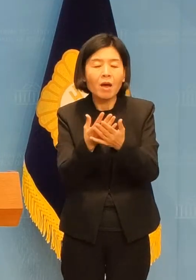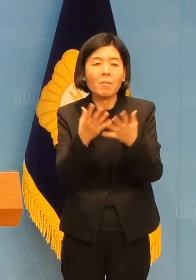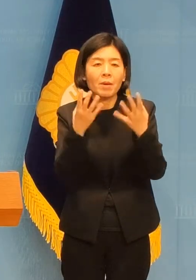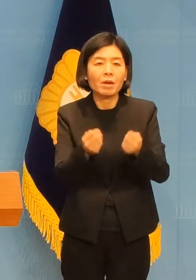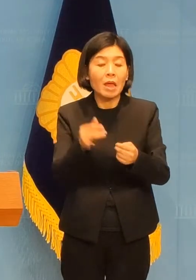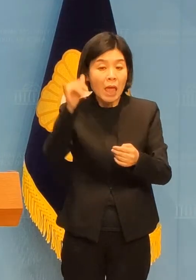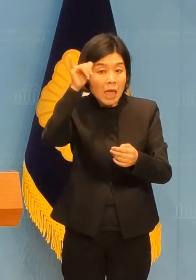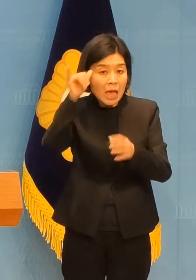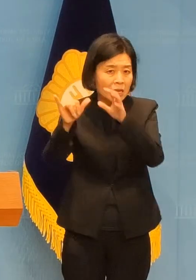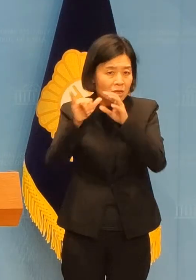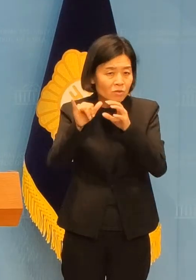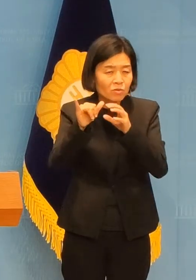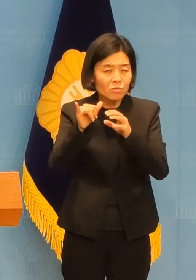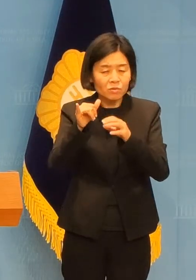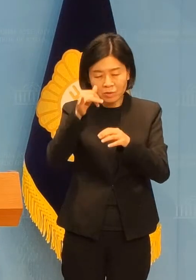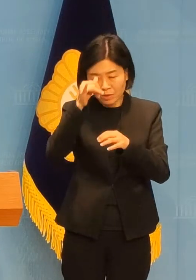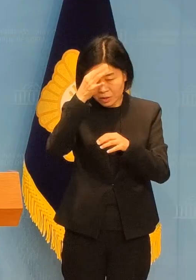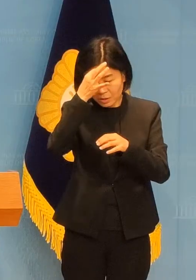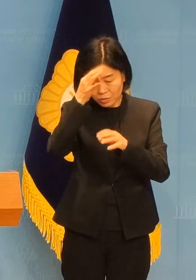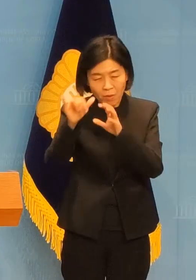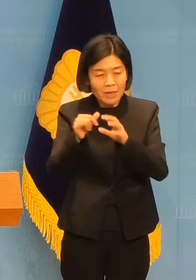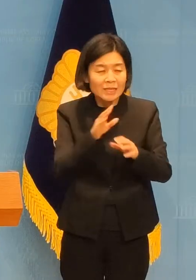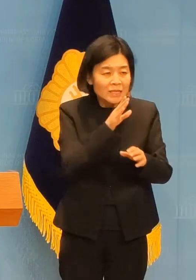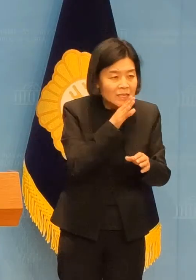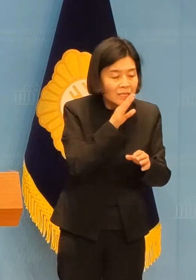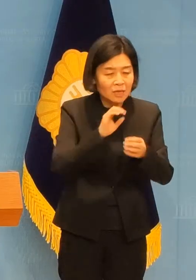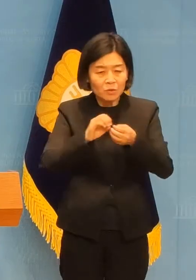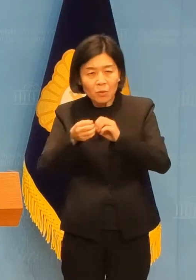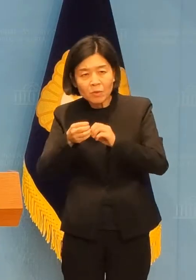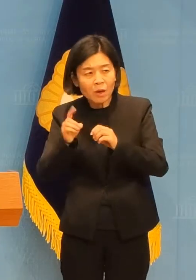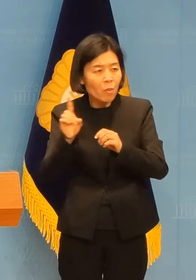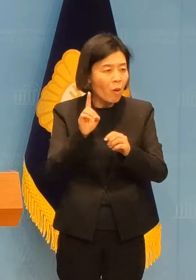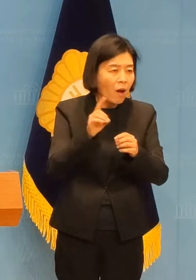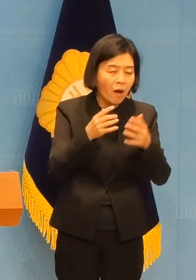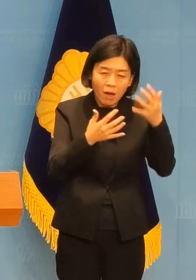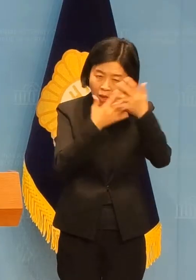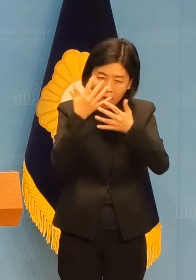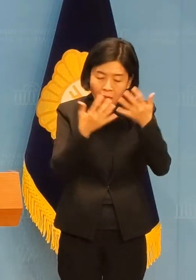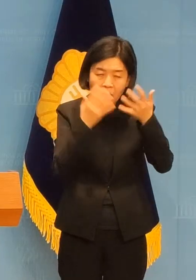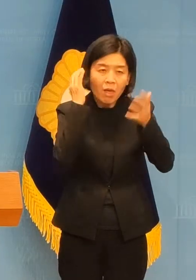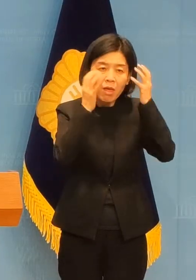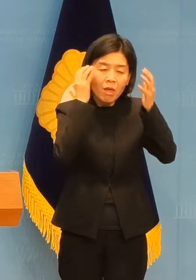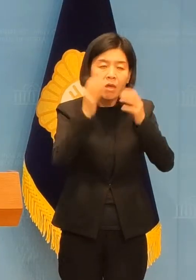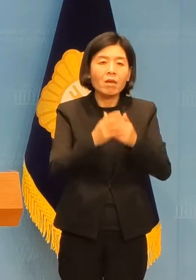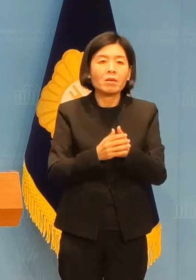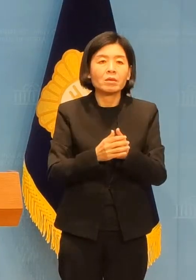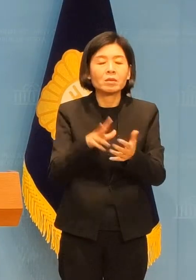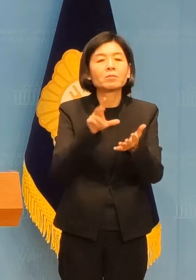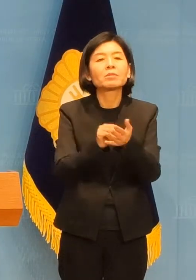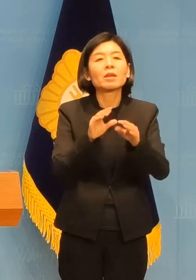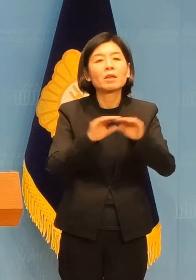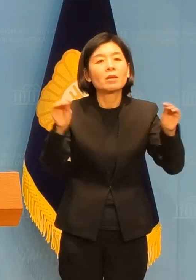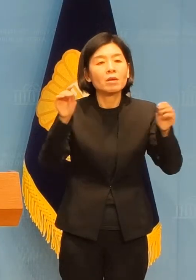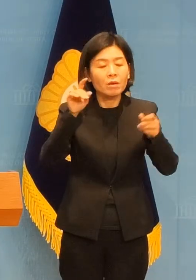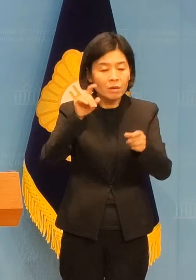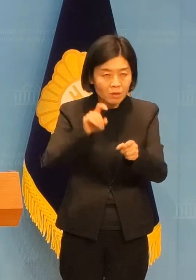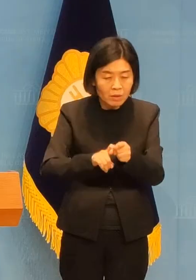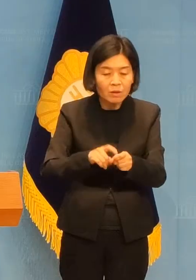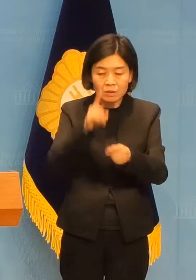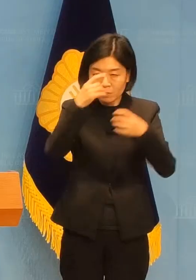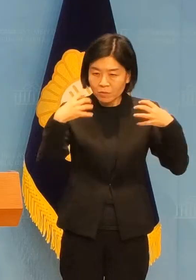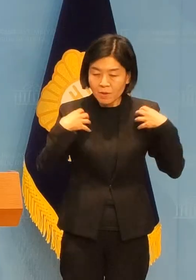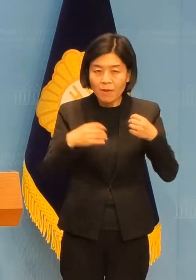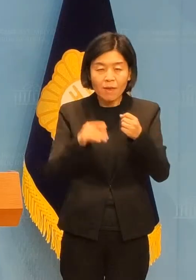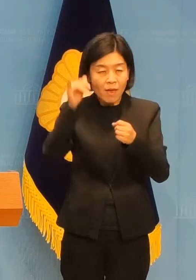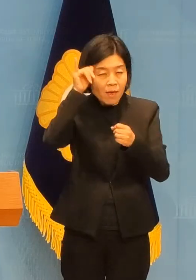기술이 고도화되면서 진짜 영상과 조작 영상의 경계가 빠르게 무너지고 있습니다. 이러한 문제를 해결하기 위해 정부는 AI